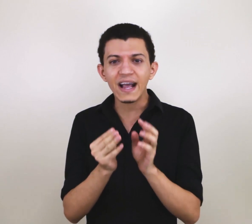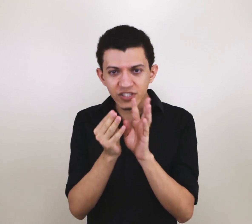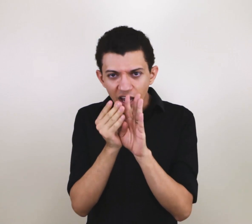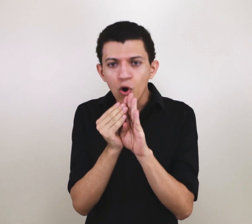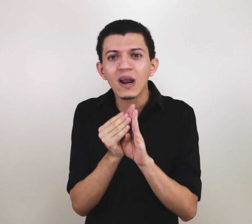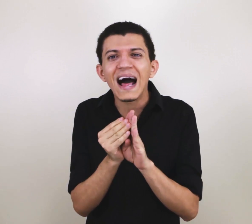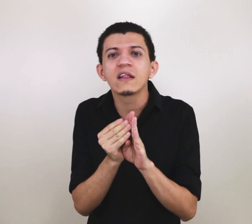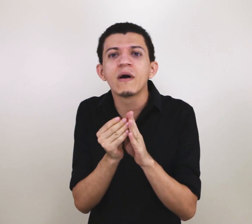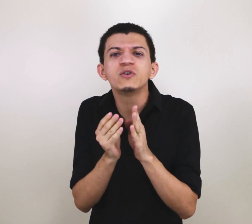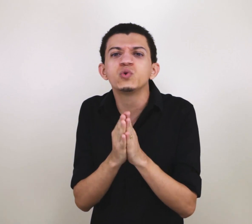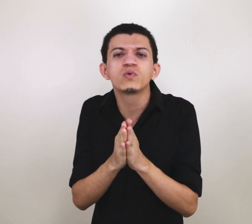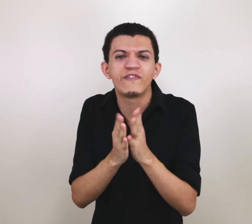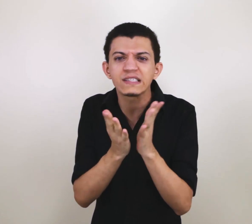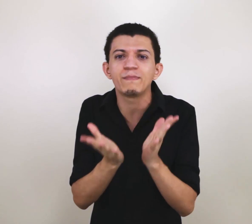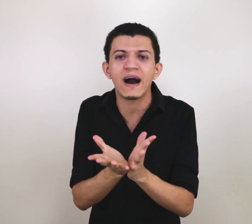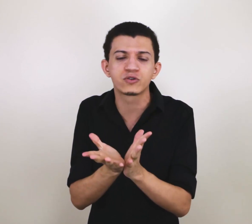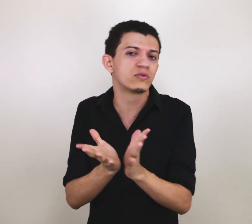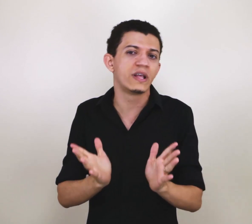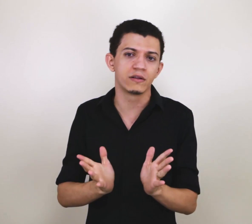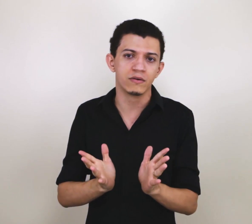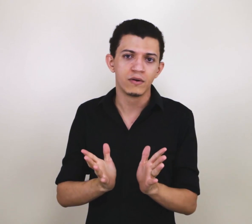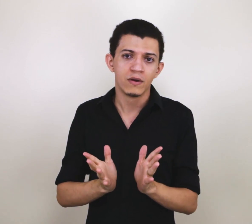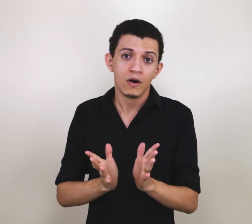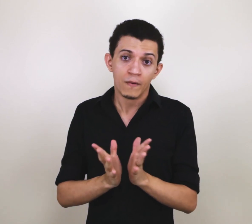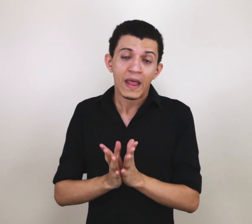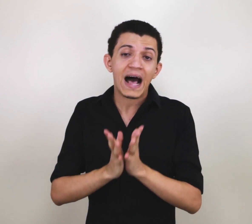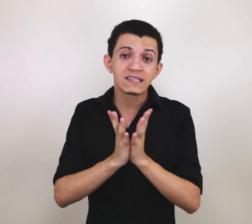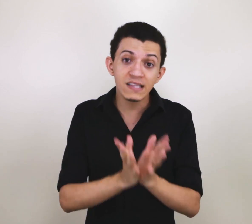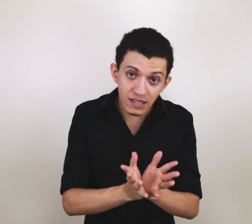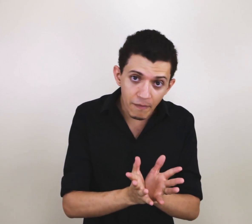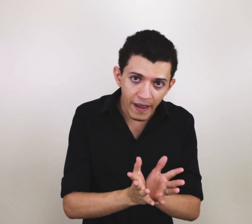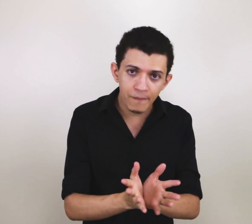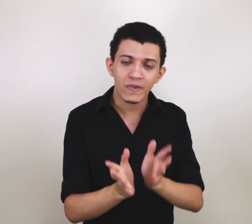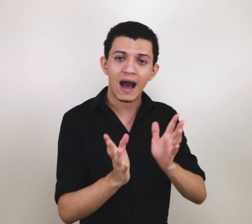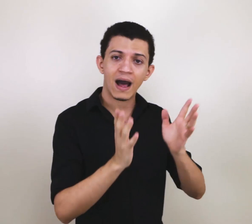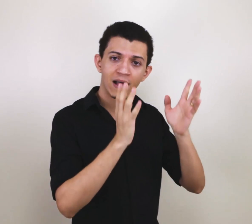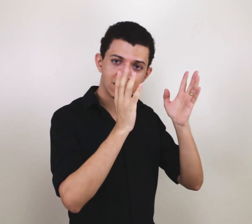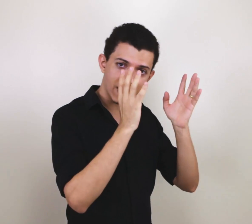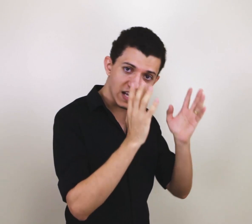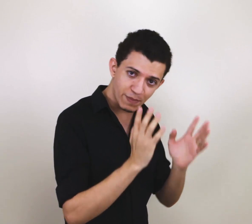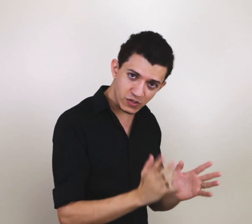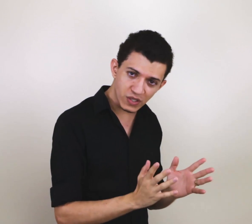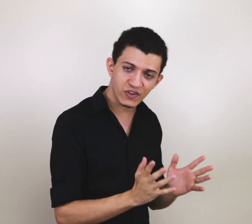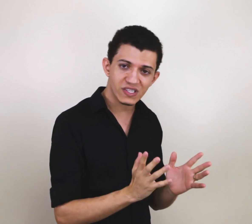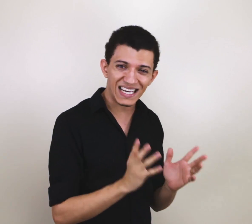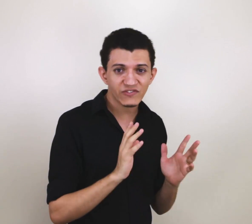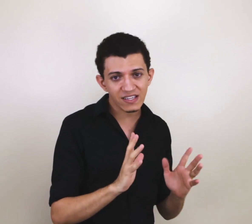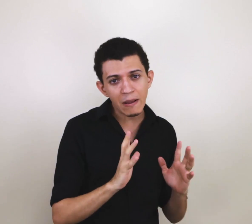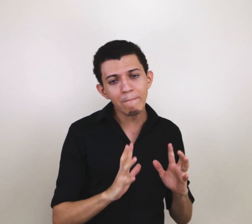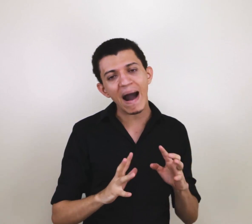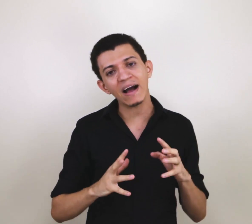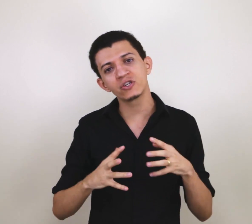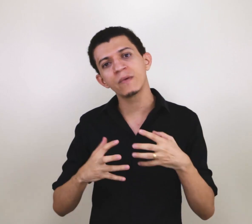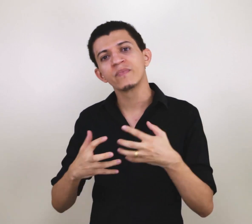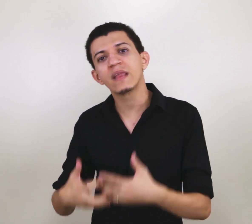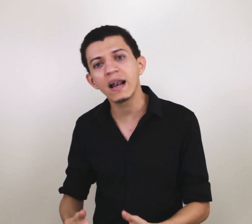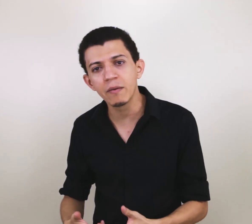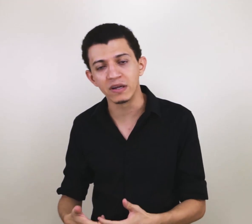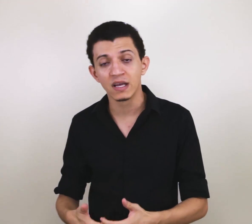de que é colado, é junto, faz parte do dedo. Assim também, as expressões faciais fazem parte da Libras.